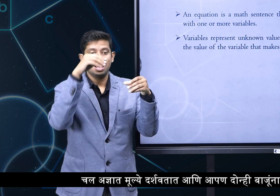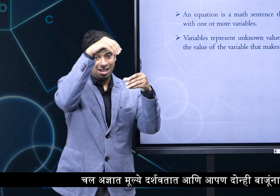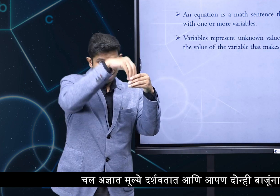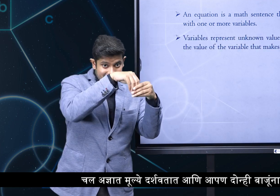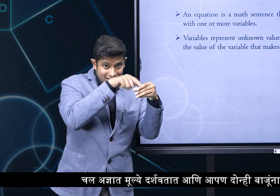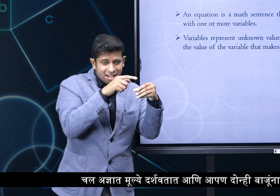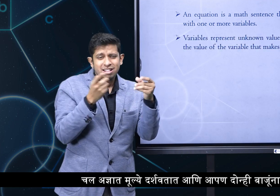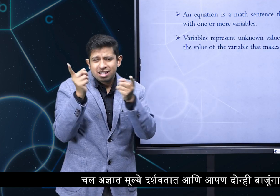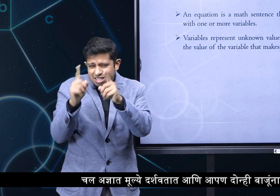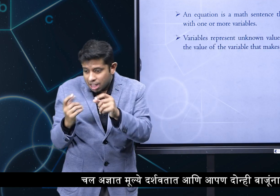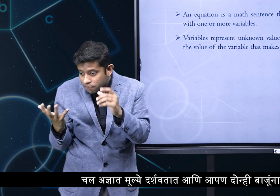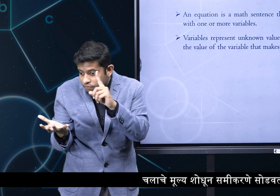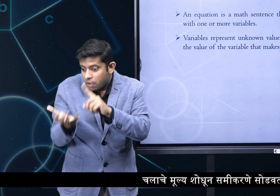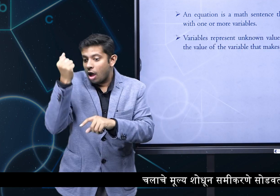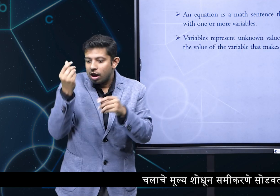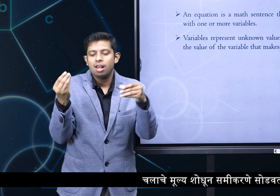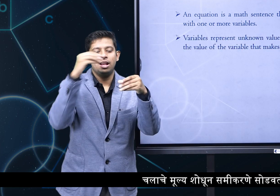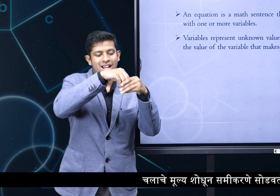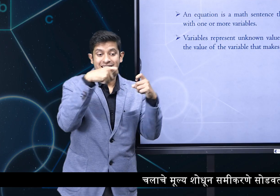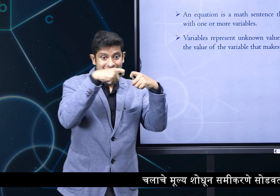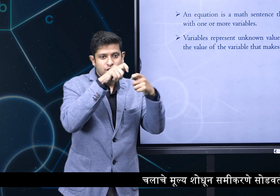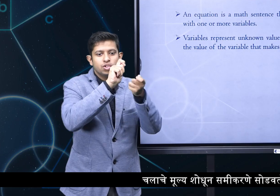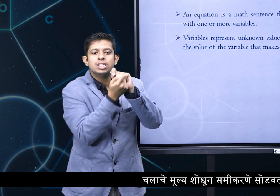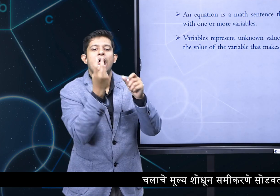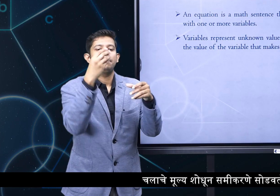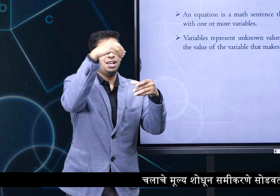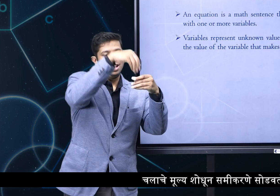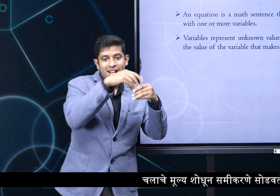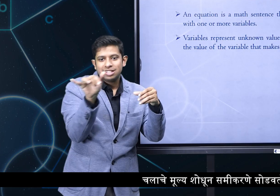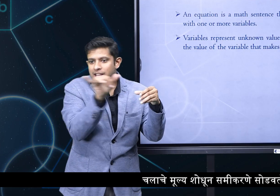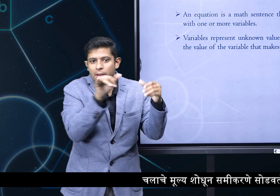बाजूंना समान बनवणाऱ्या चलांचे मूल्य शोधून समीकरणे सोडवतो.